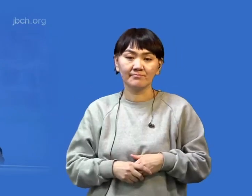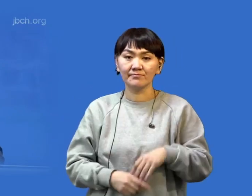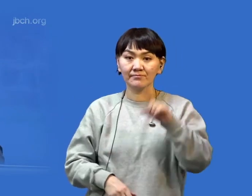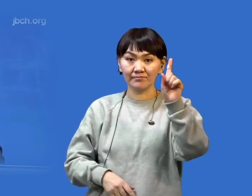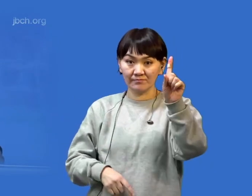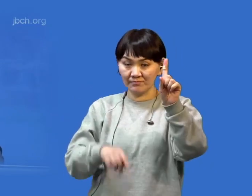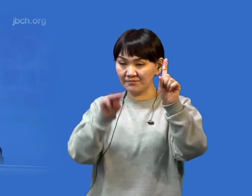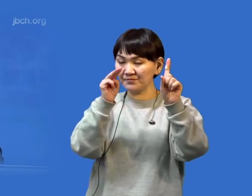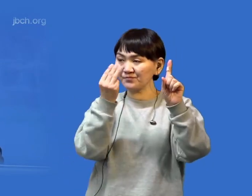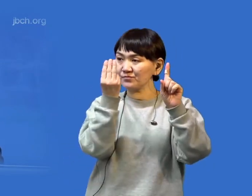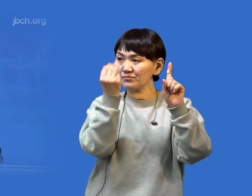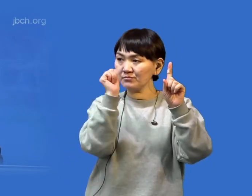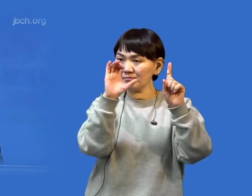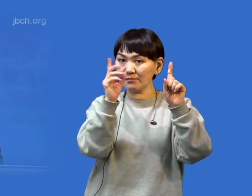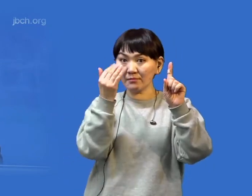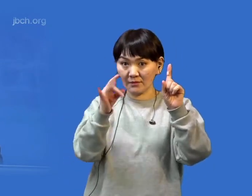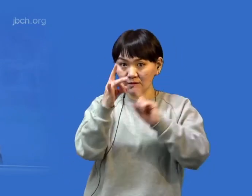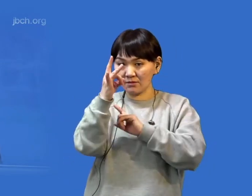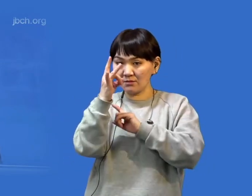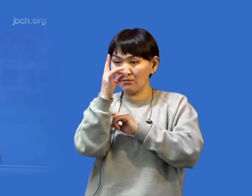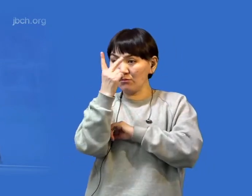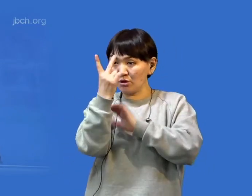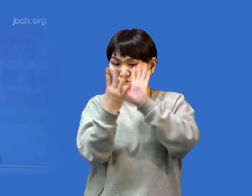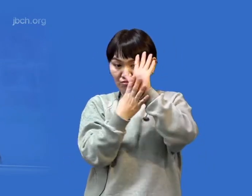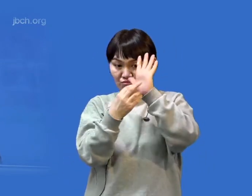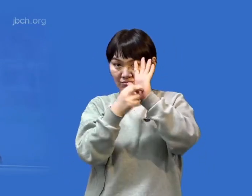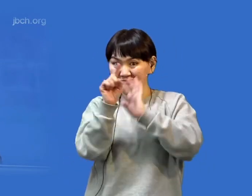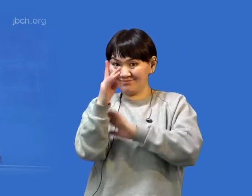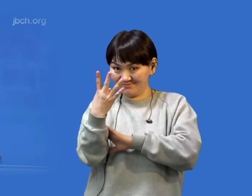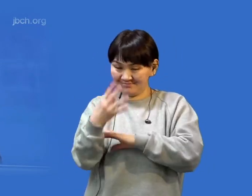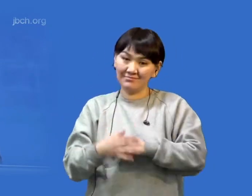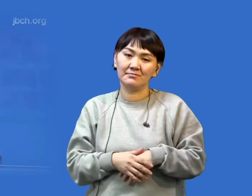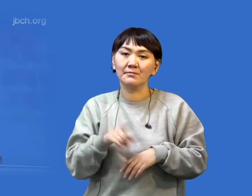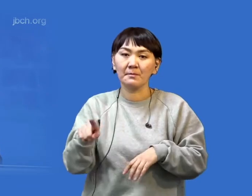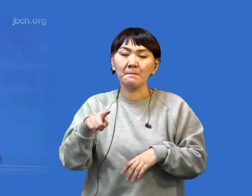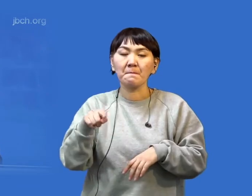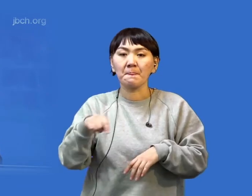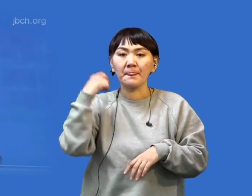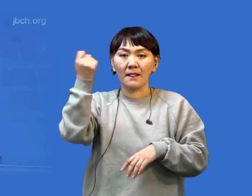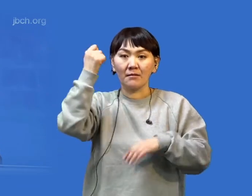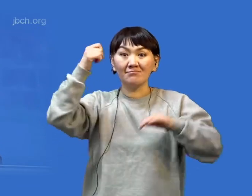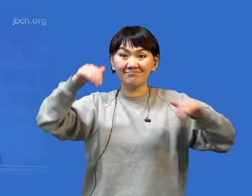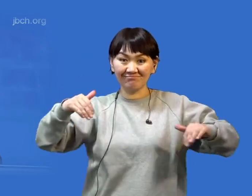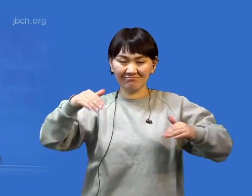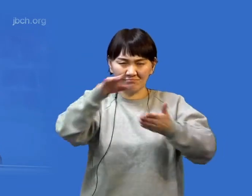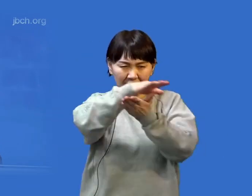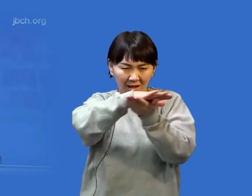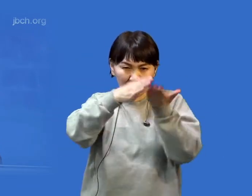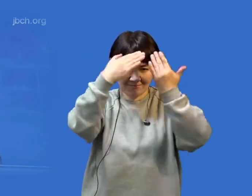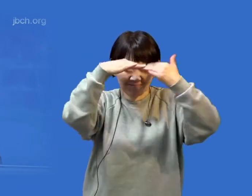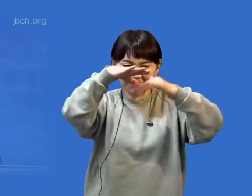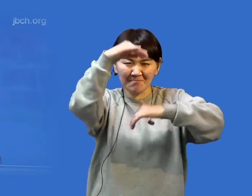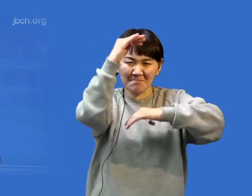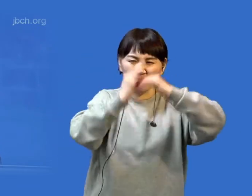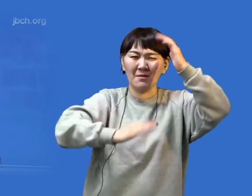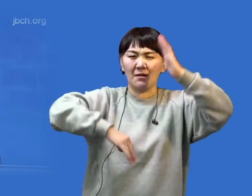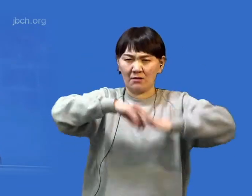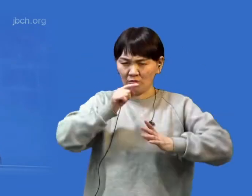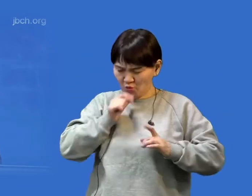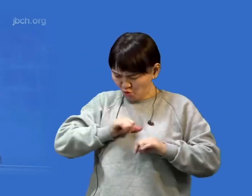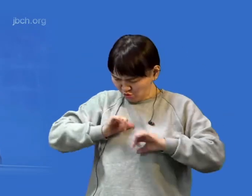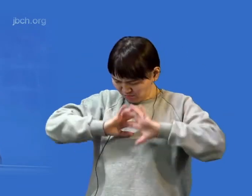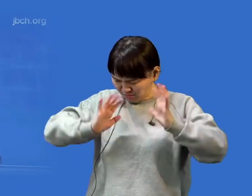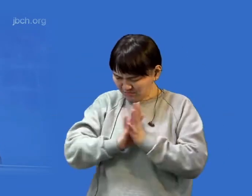1-р шаш дээр 29:14 дээрээс харуул. Давид ариу өргөөг барихын тулд өөрийнхөө бүх зүйлийг